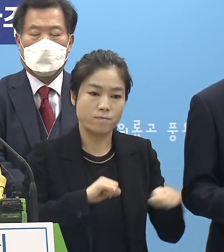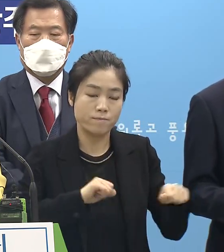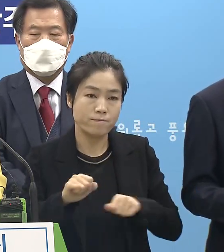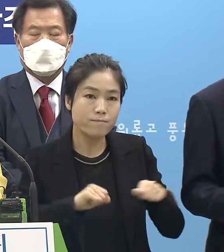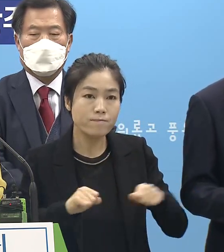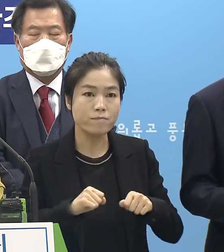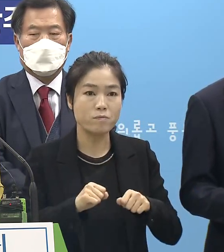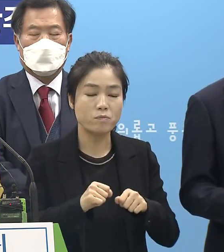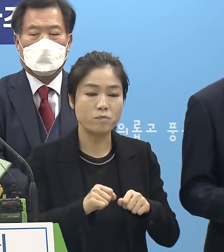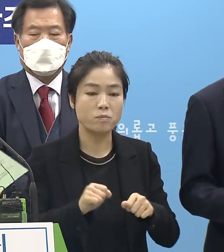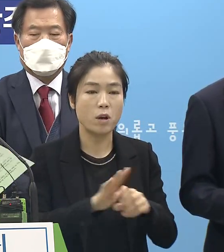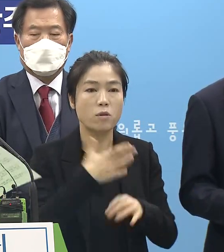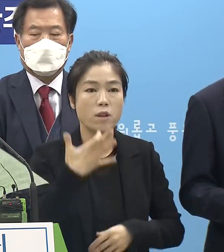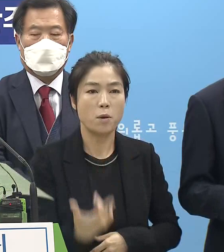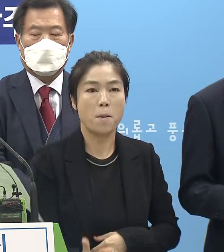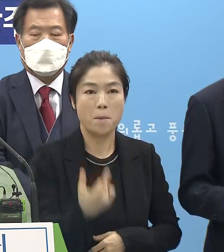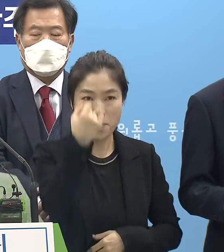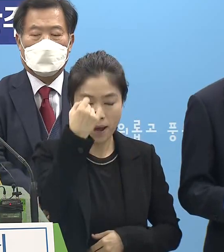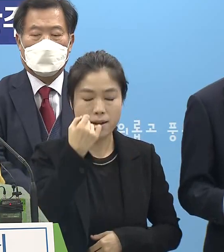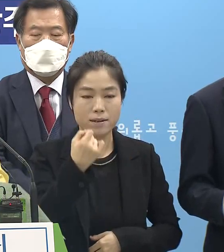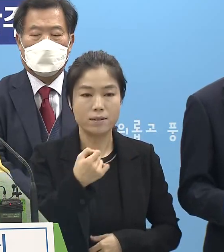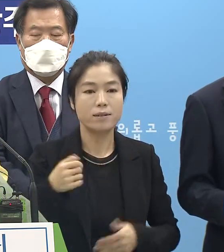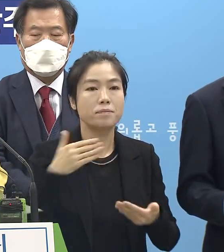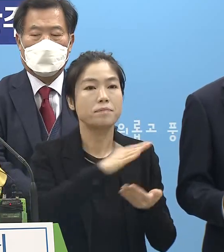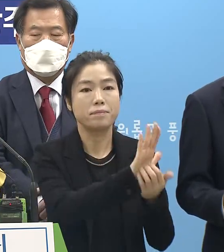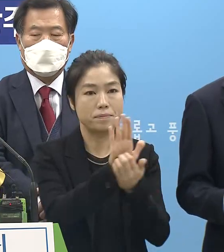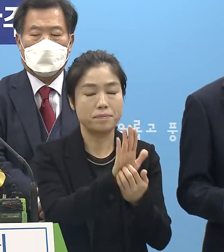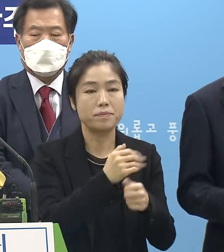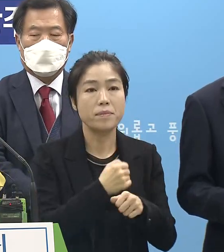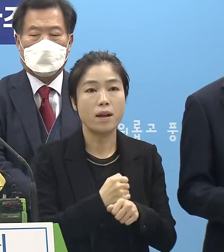코로나19 확산을 조기에 차단하겠습니다.